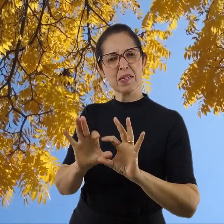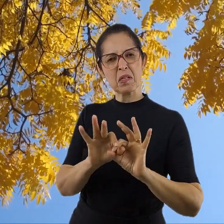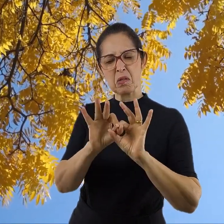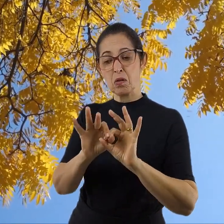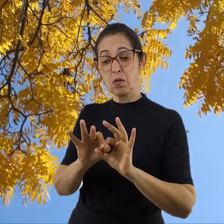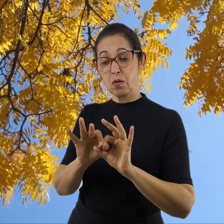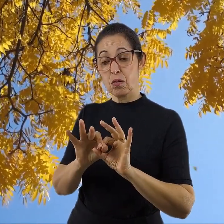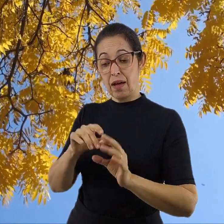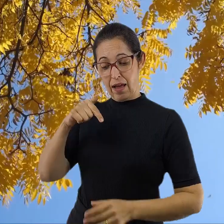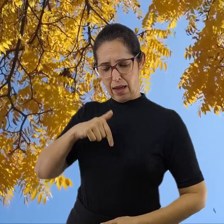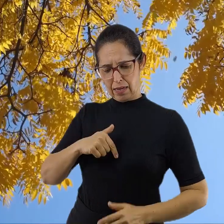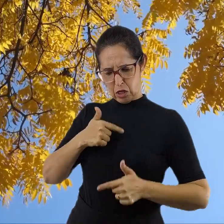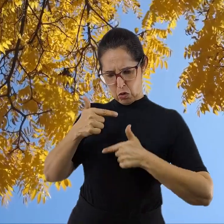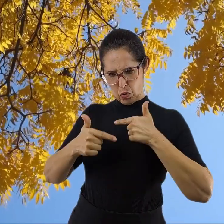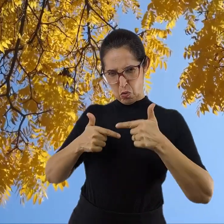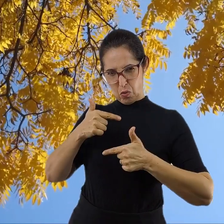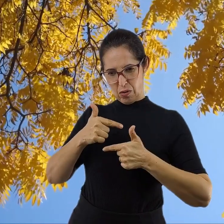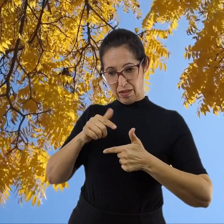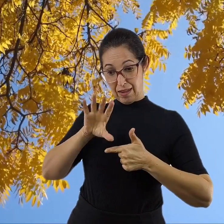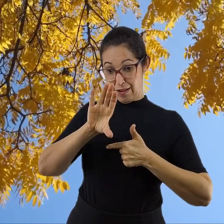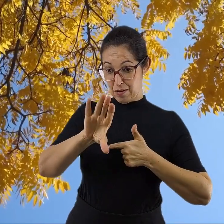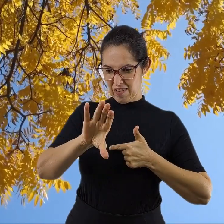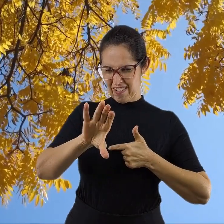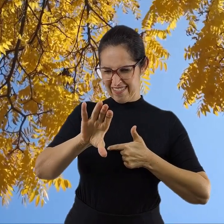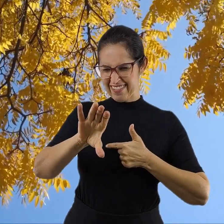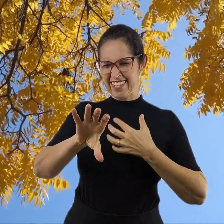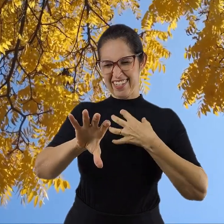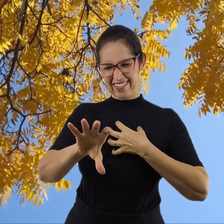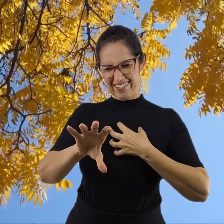As lutas desta casa são as vossas lutas.